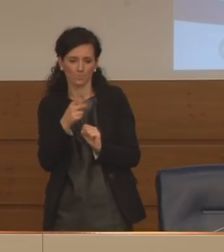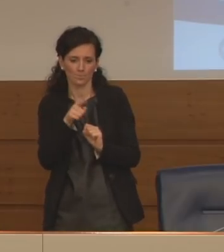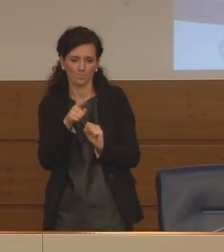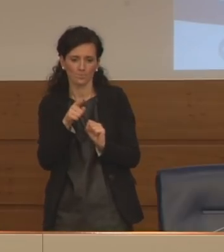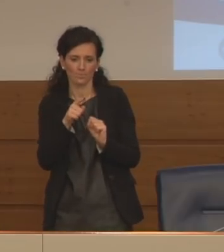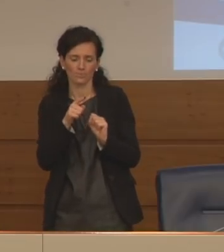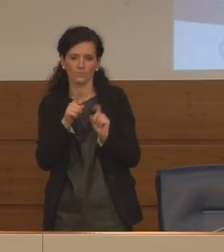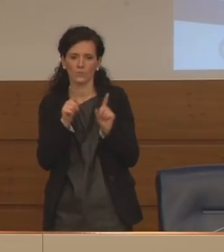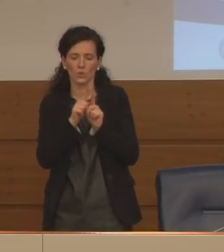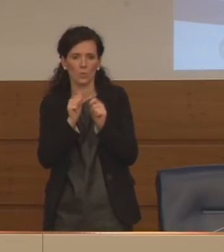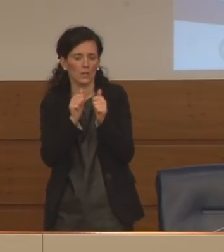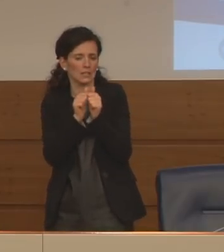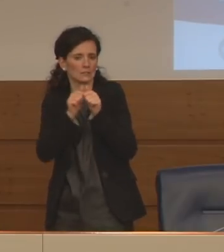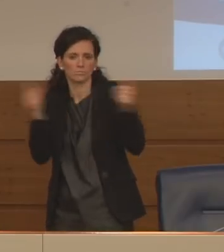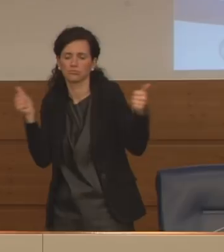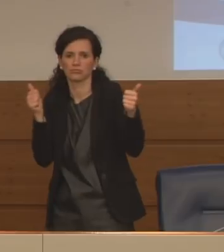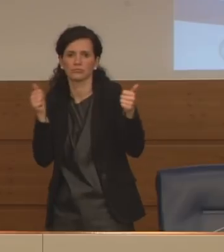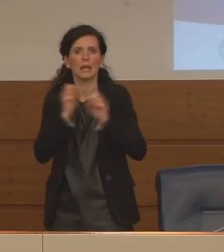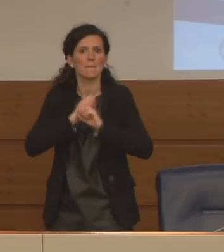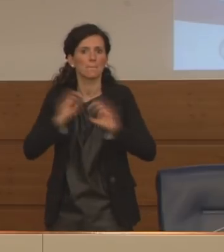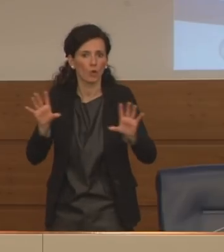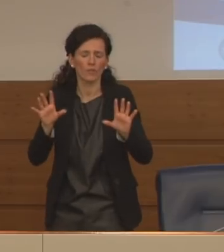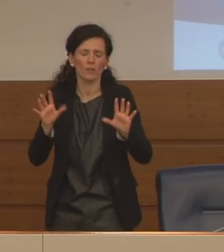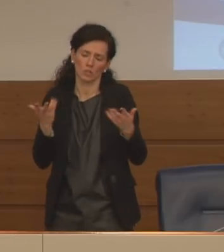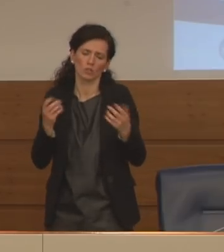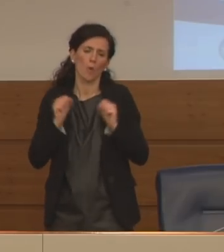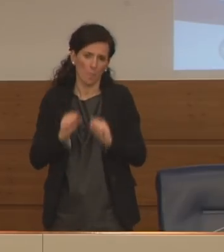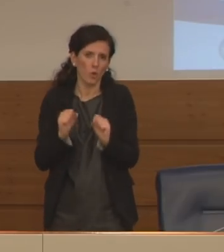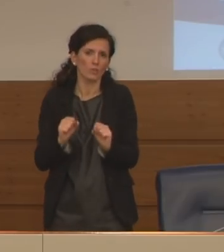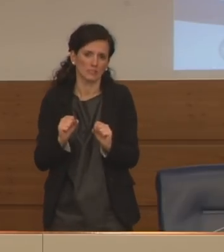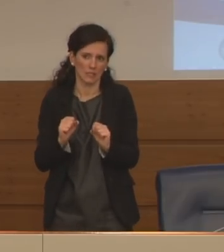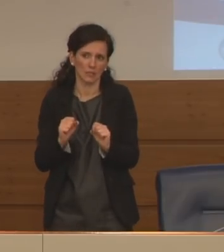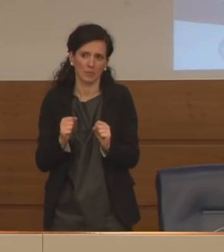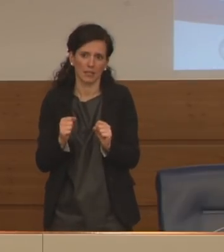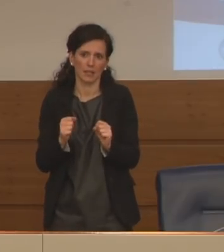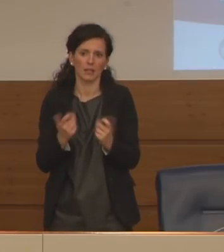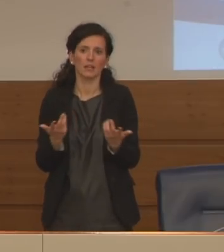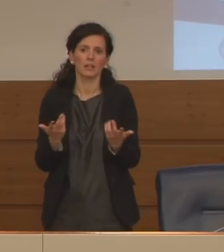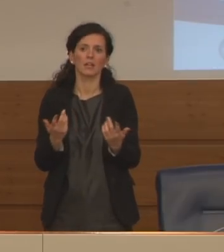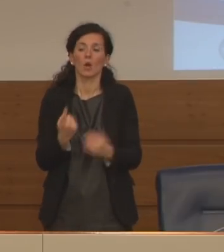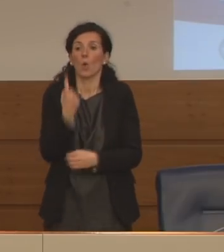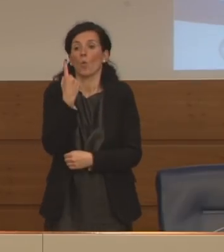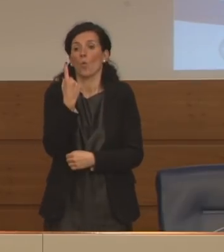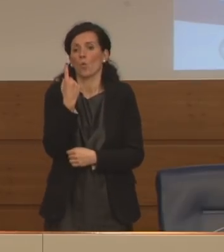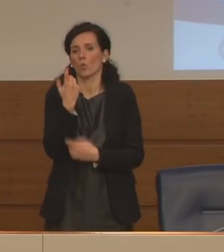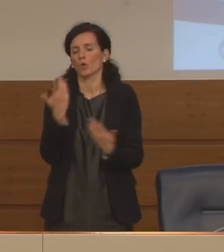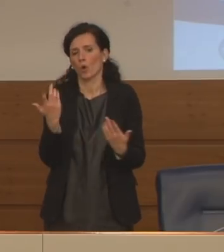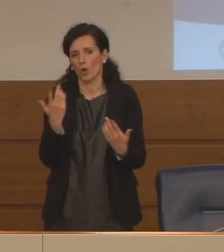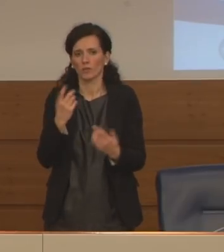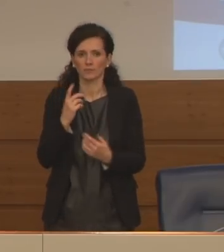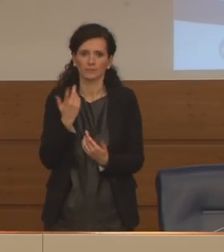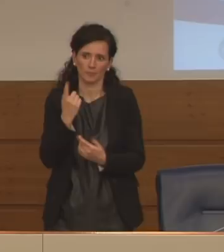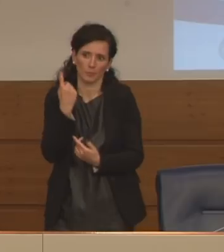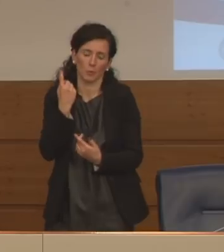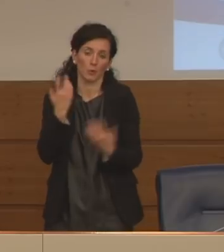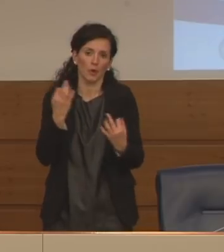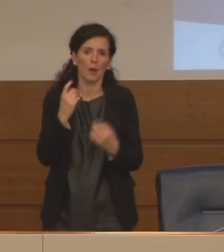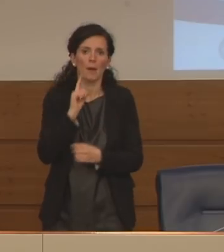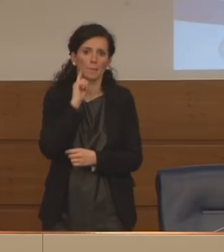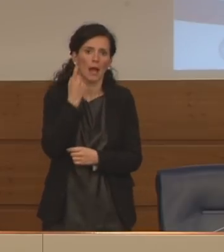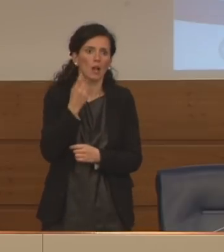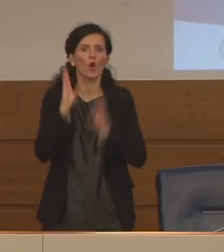indesiderati imprevisti e possibili comunque 1 beh insomma meglio di 100